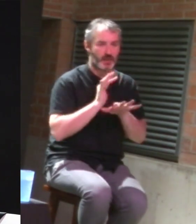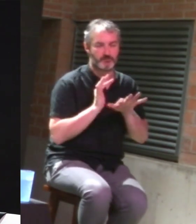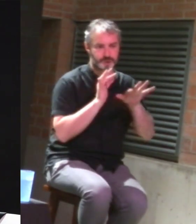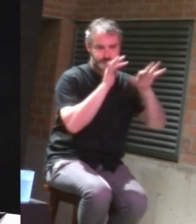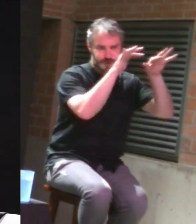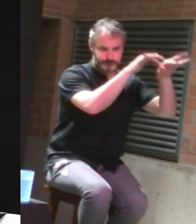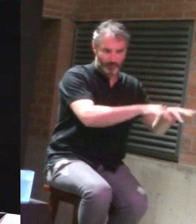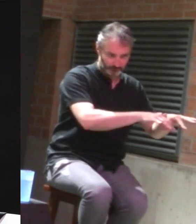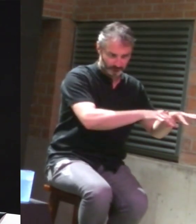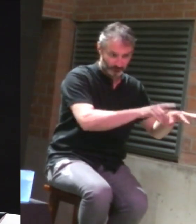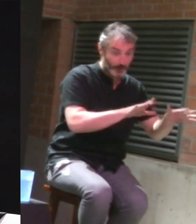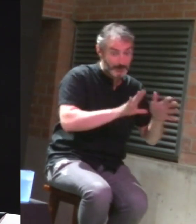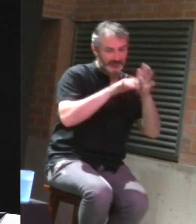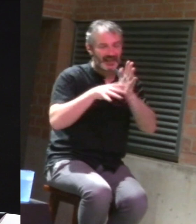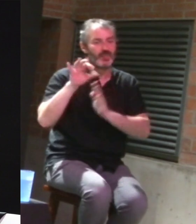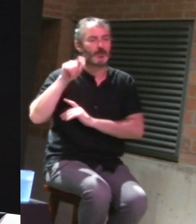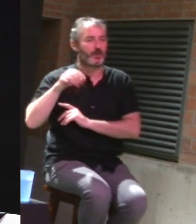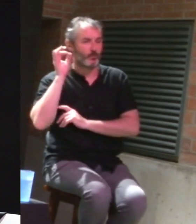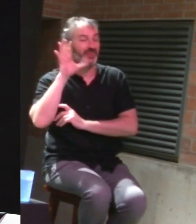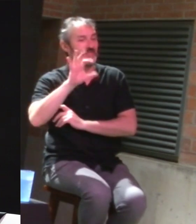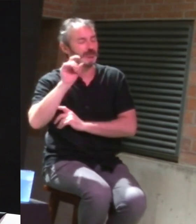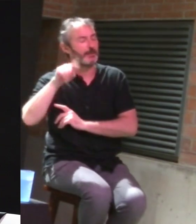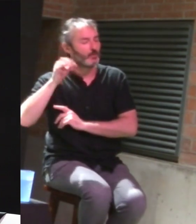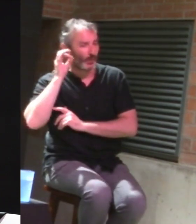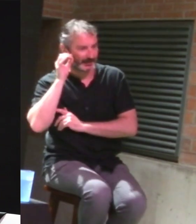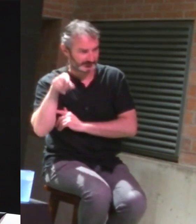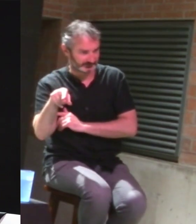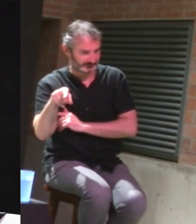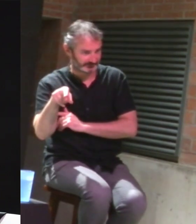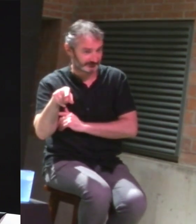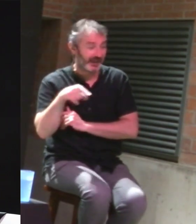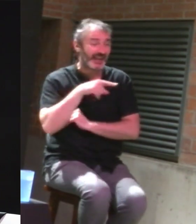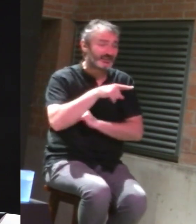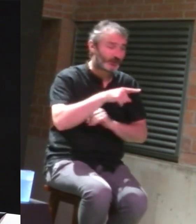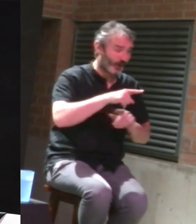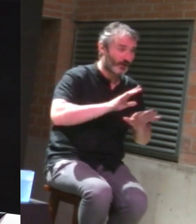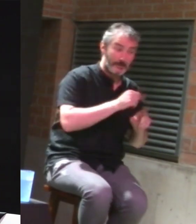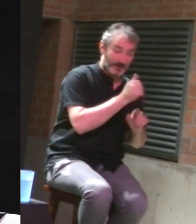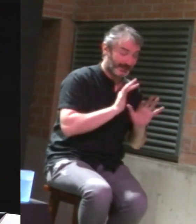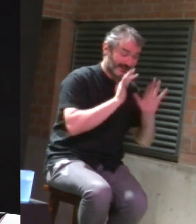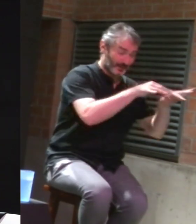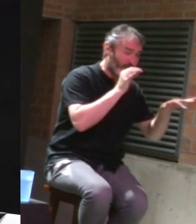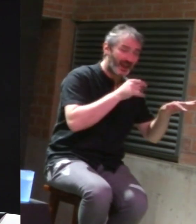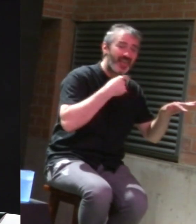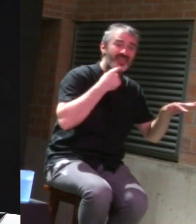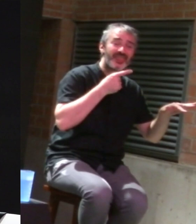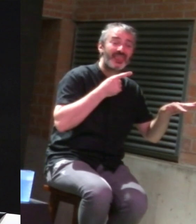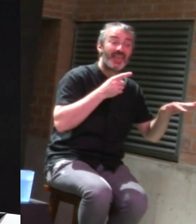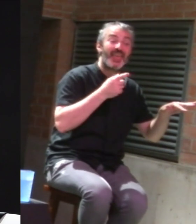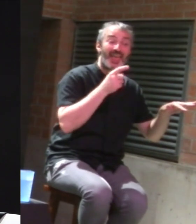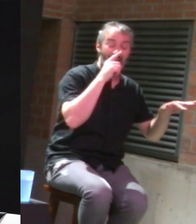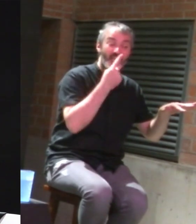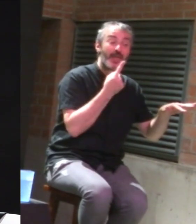carrer. Aquesta vaga del 13 es replicarà amb una cruesa brutal amb una que he estudiat molt detingudament, que és la del